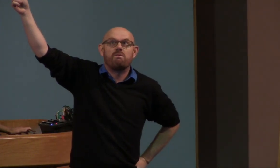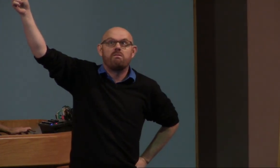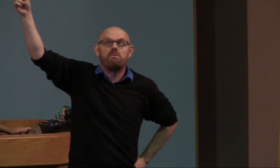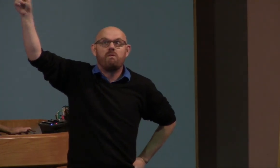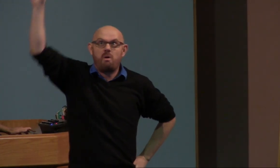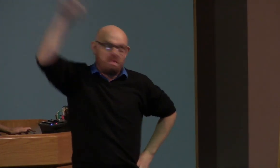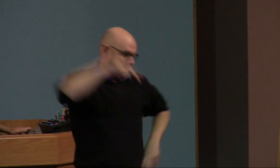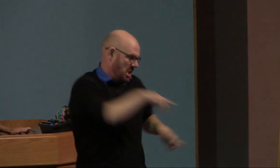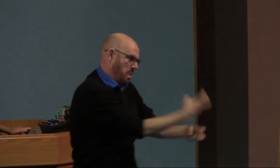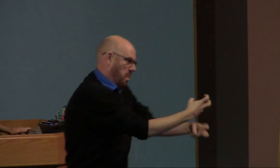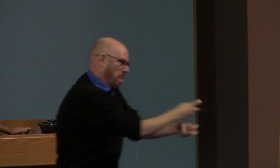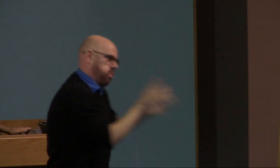God kan alles.